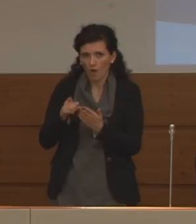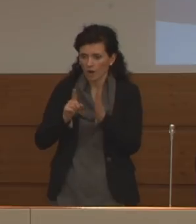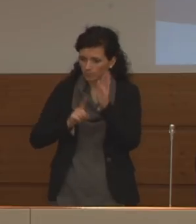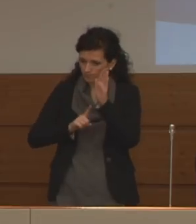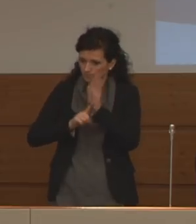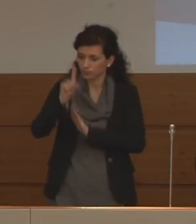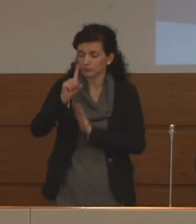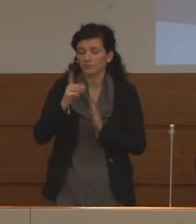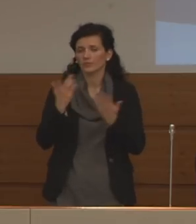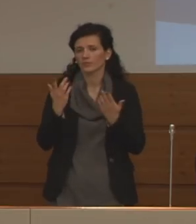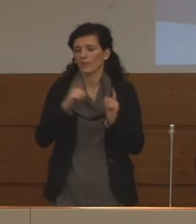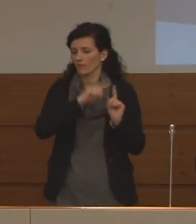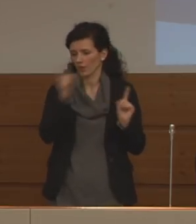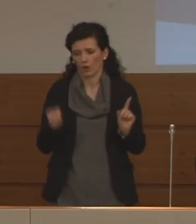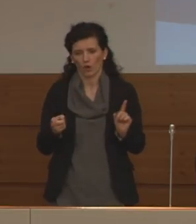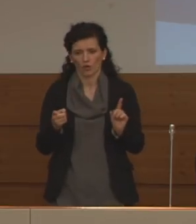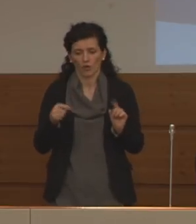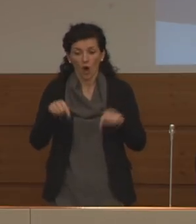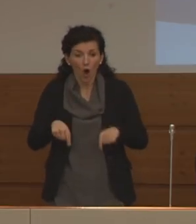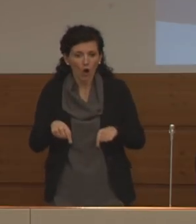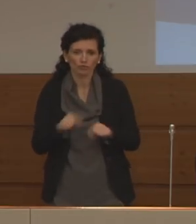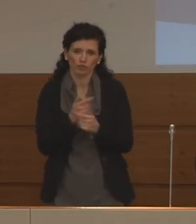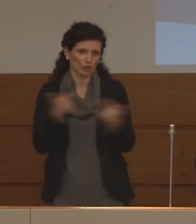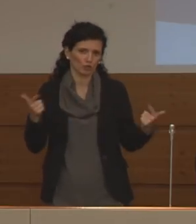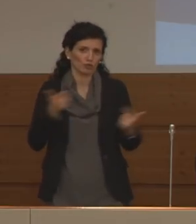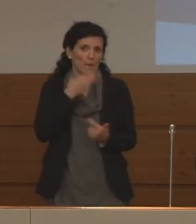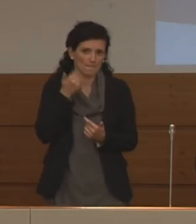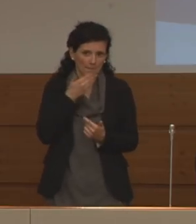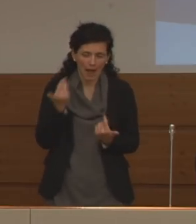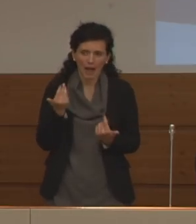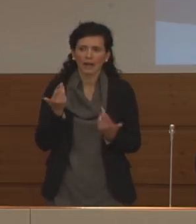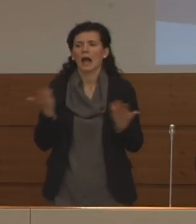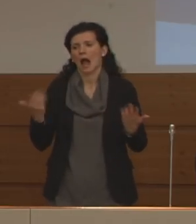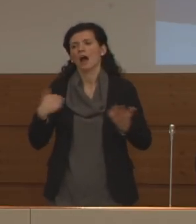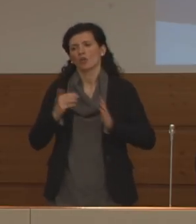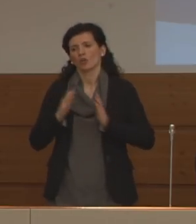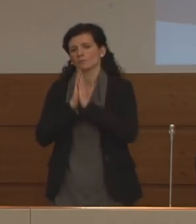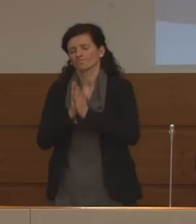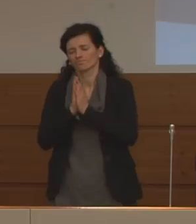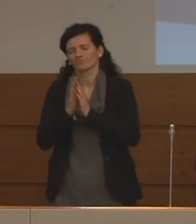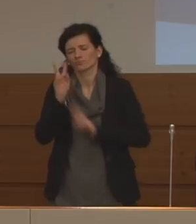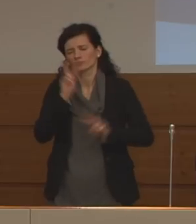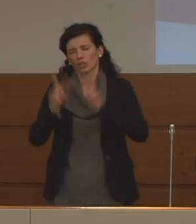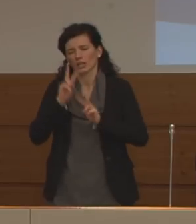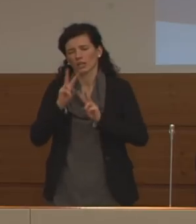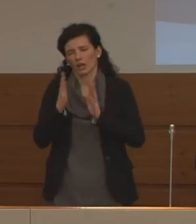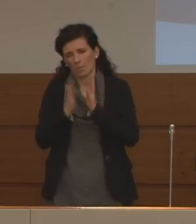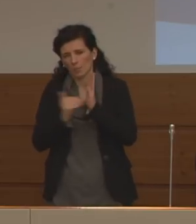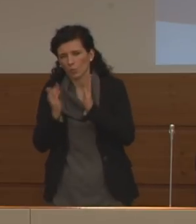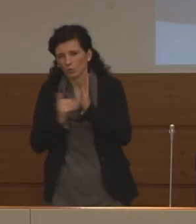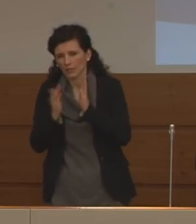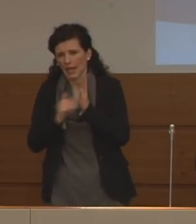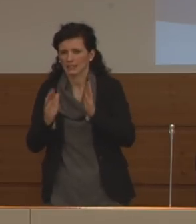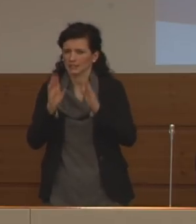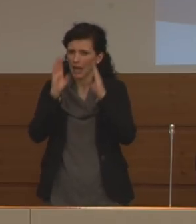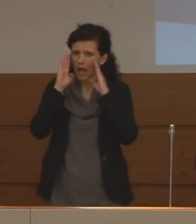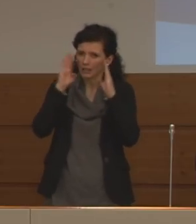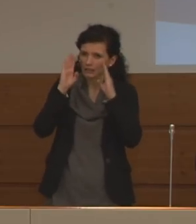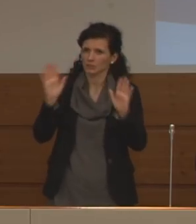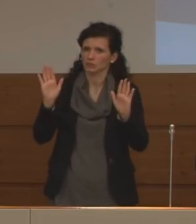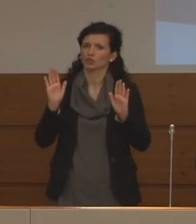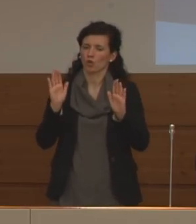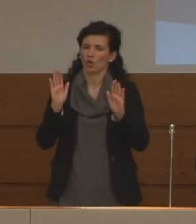presente raccomando cautela e prudenza per non ingenerare